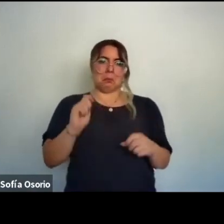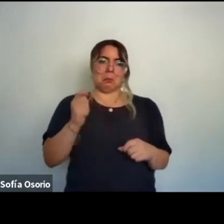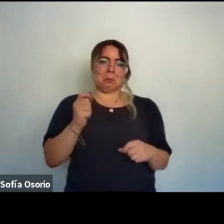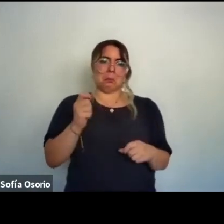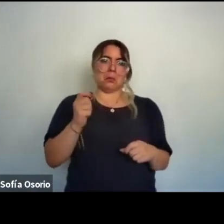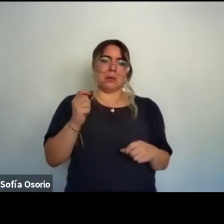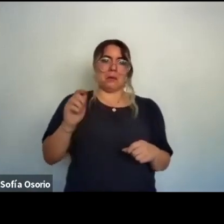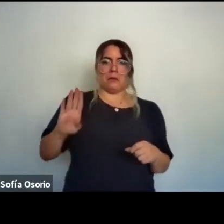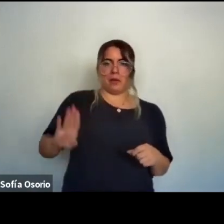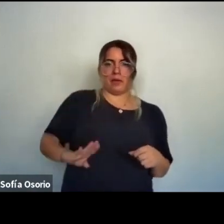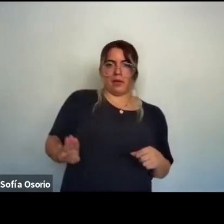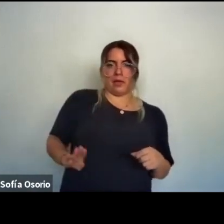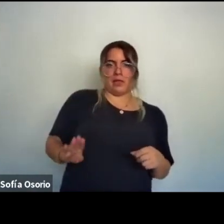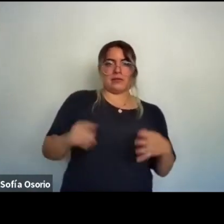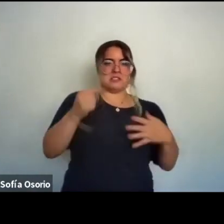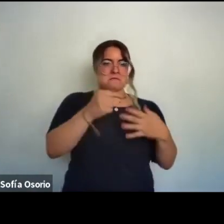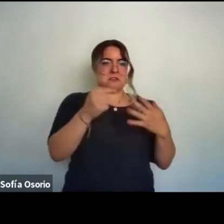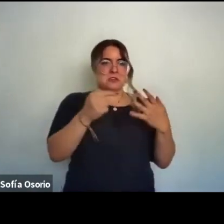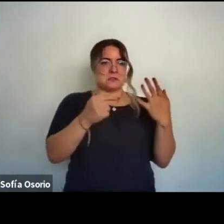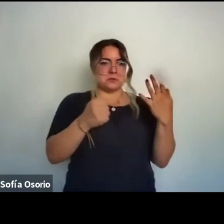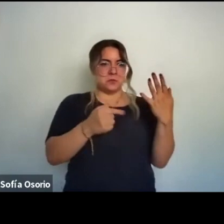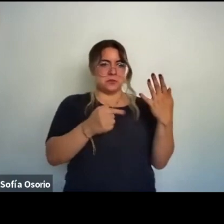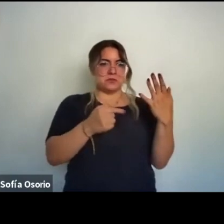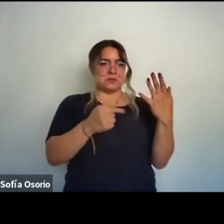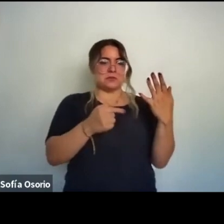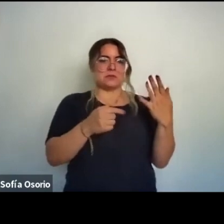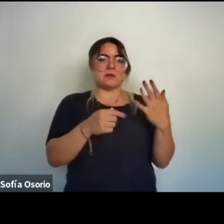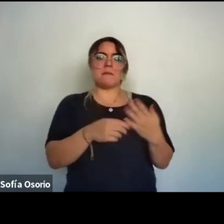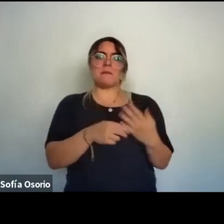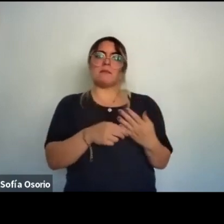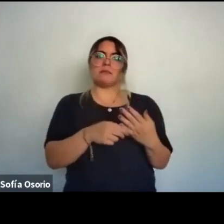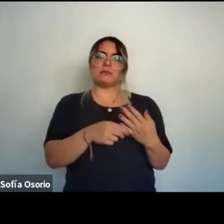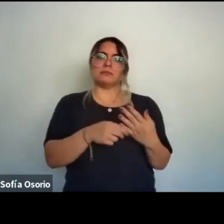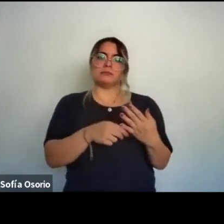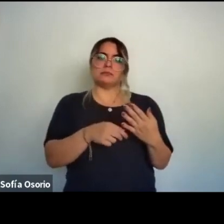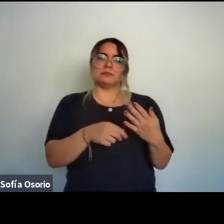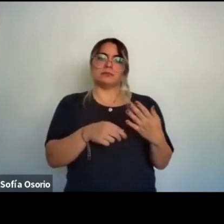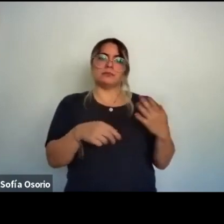todo un instrumento que sirve para clasificar